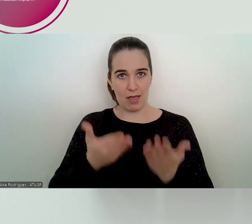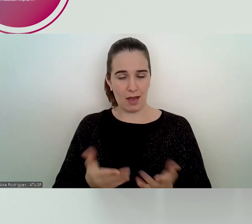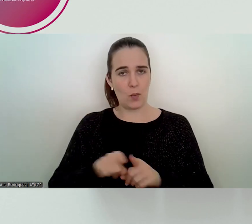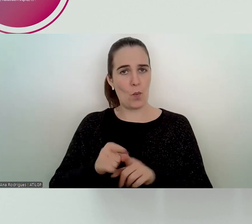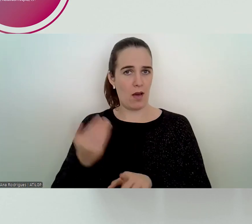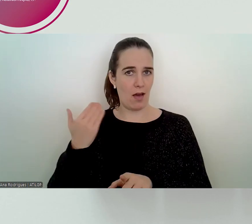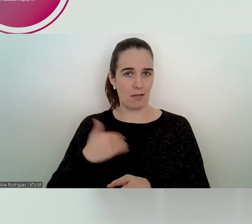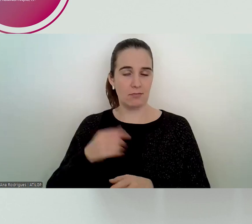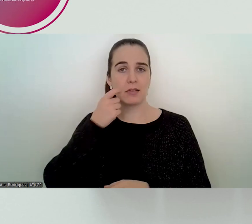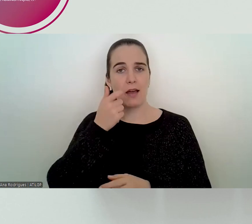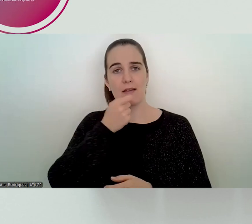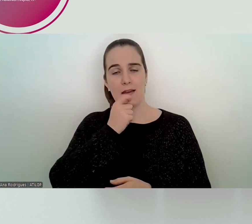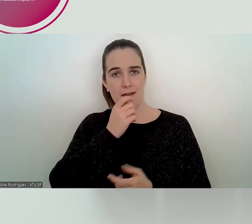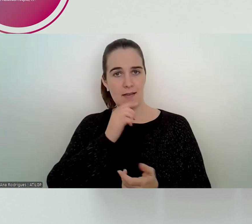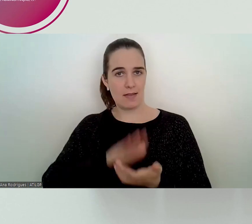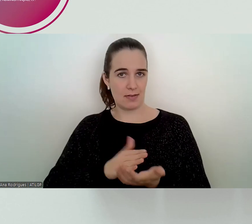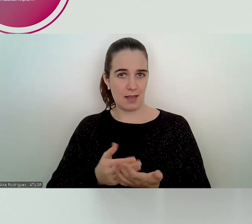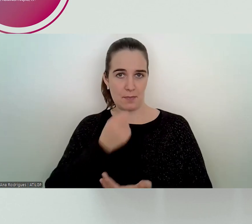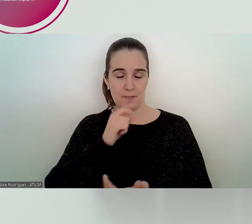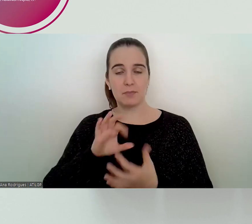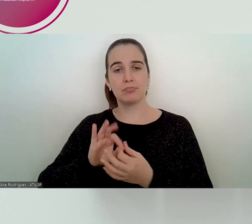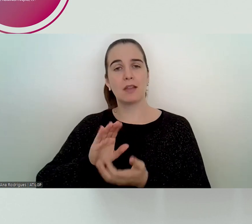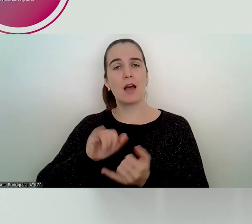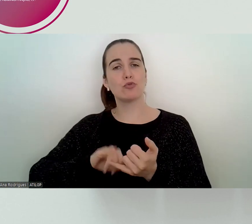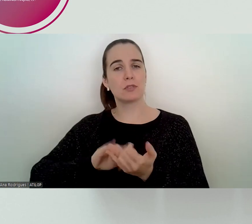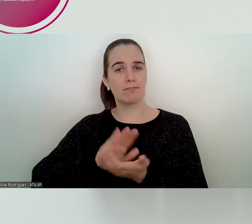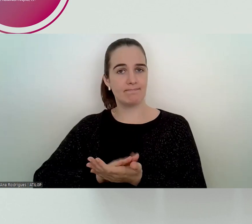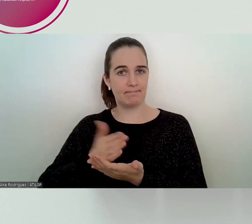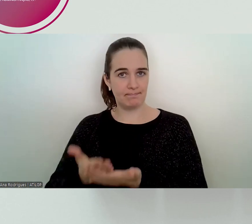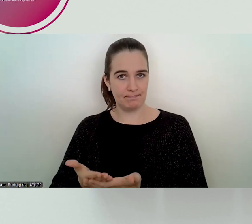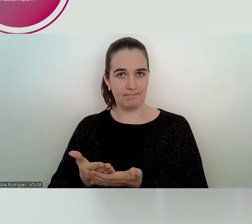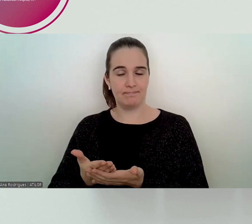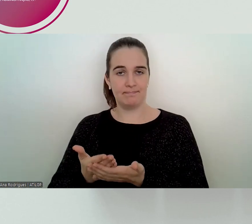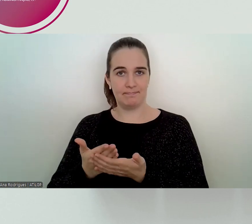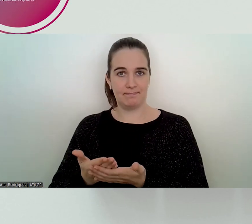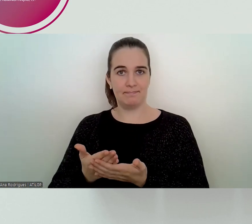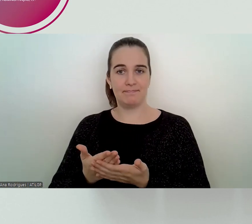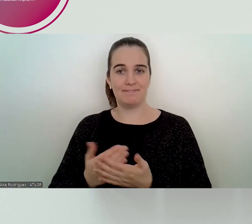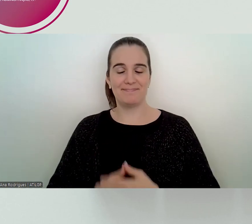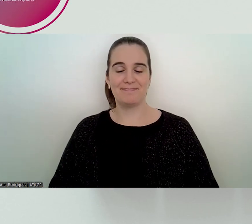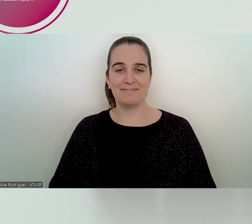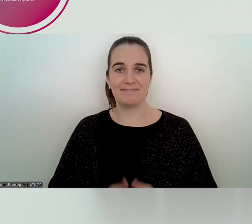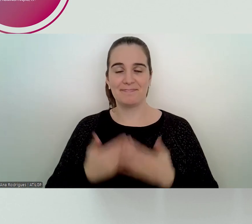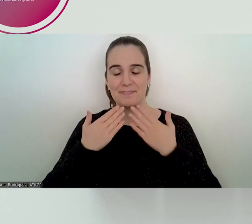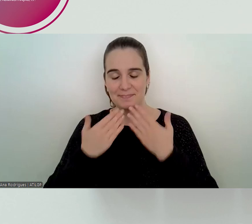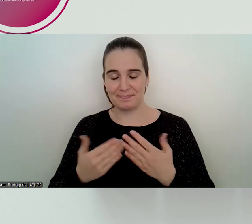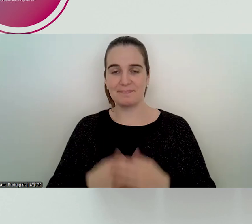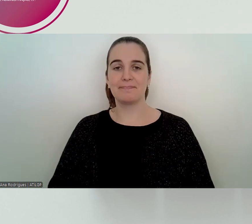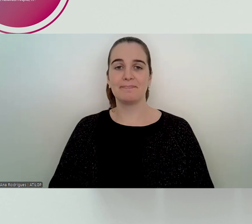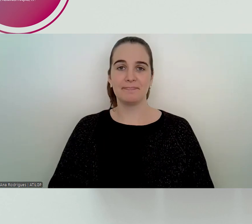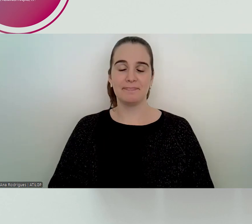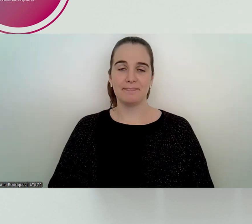portuguesa, assegurada por Ana Rodrigues, da Associação de Tradutores e Intérpretes de Língua Gestual Portuguesa, a quem agradecemos desde